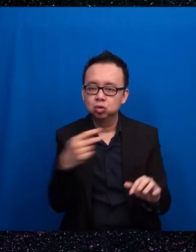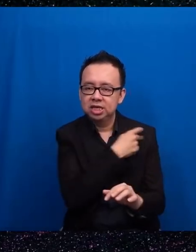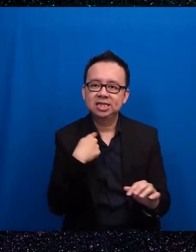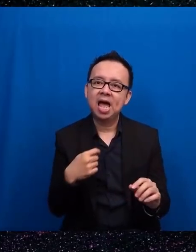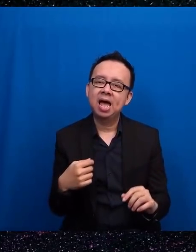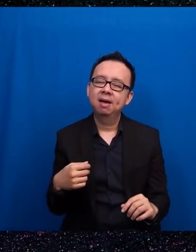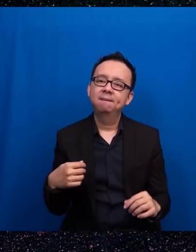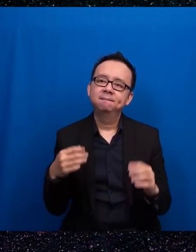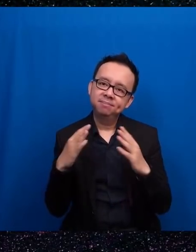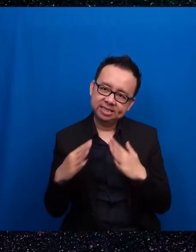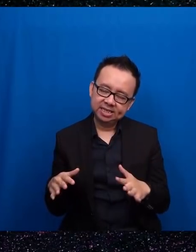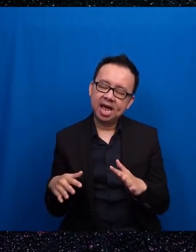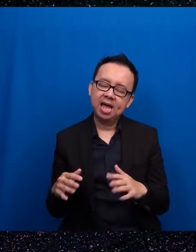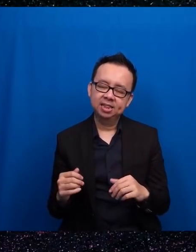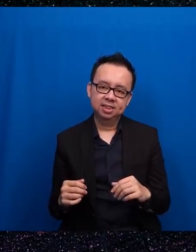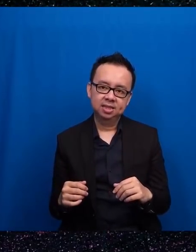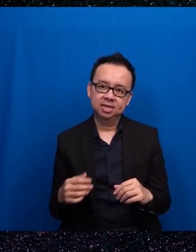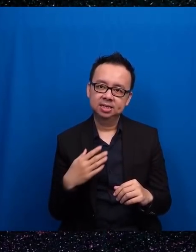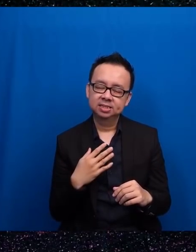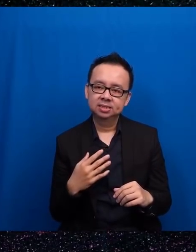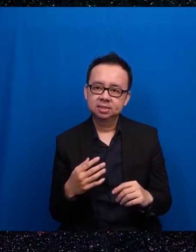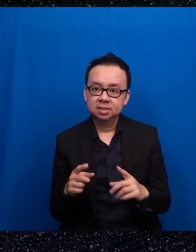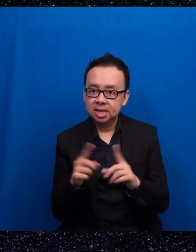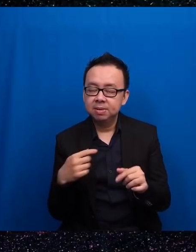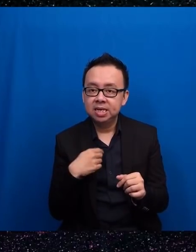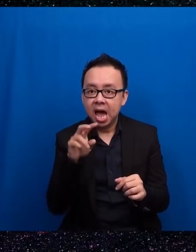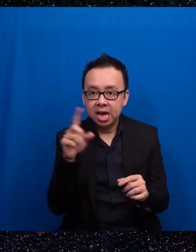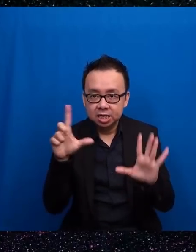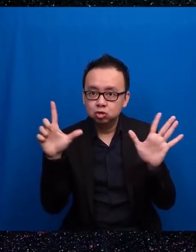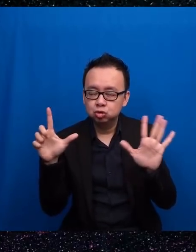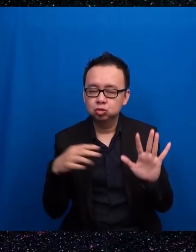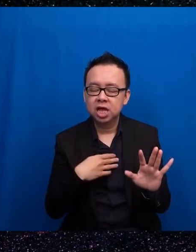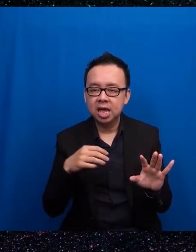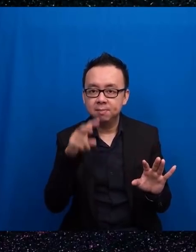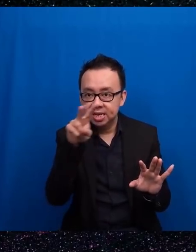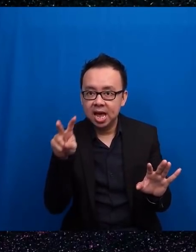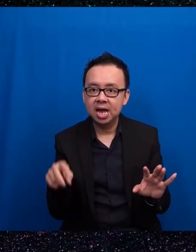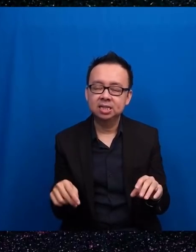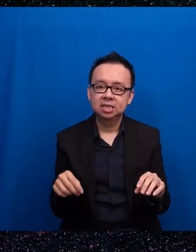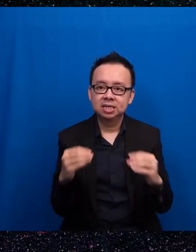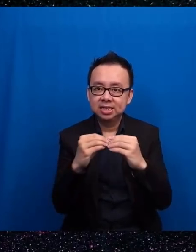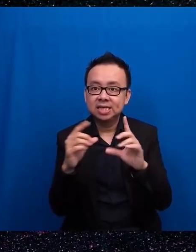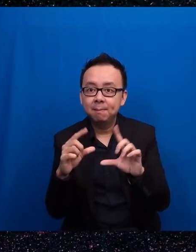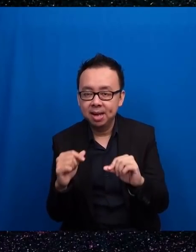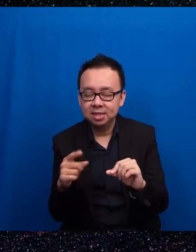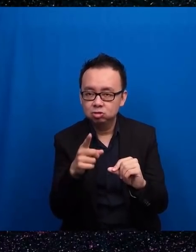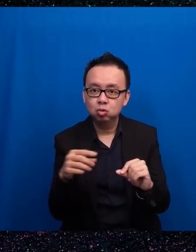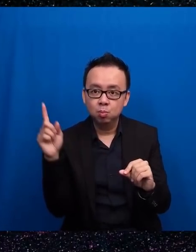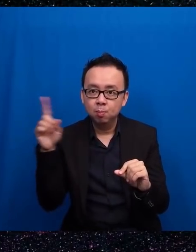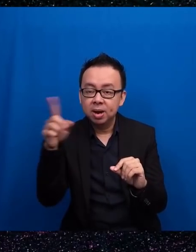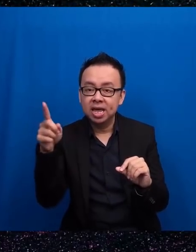waktu Sabat itu saya lihat mereka nyanyi-nyanyi, menyanyikan Mazmur. Saya jadi ingat, Sabat itu adalah waktu untuk